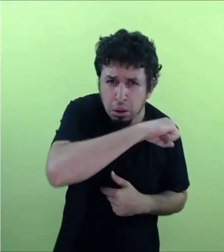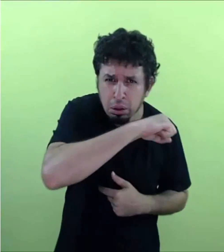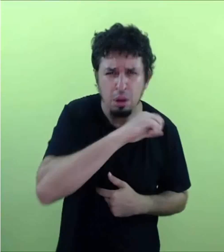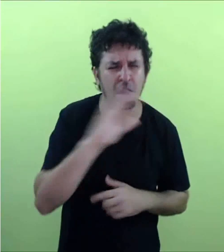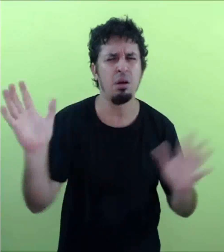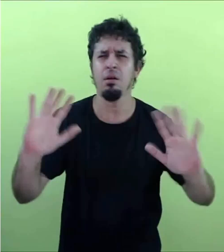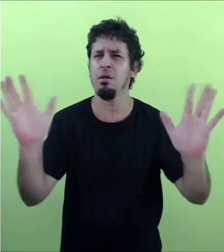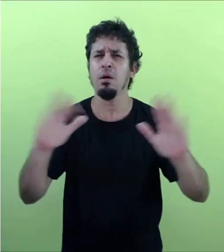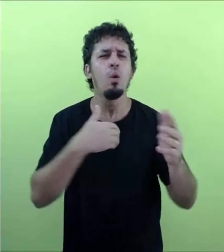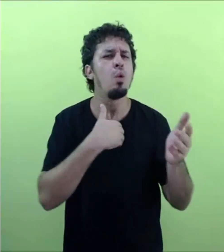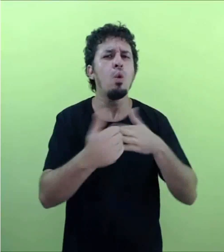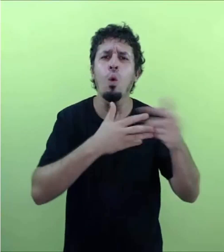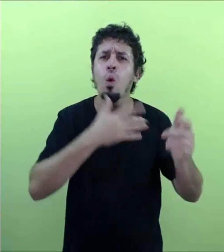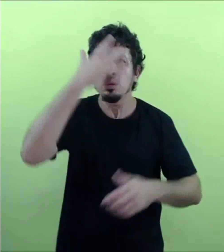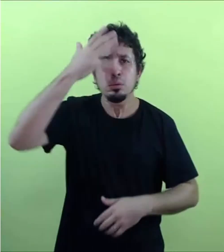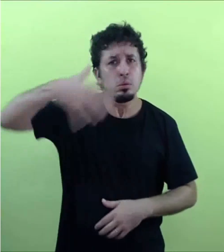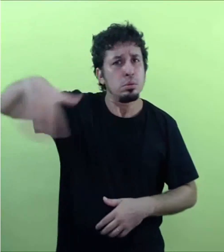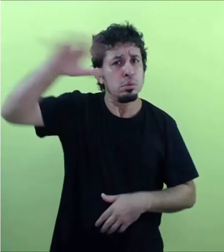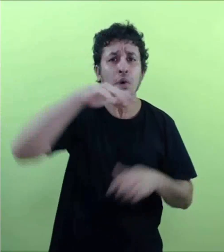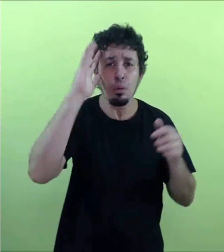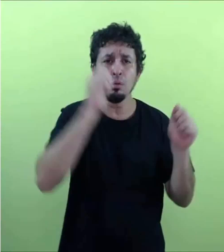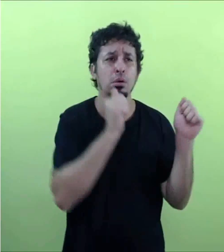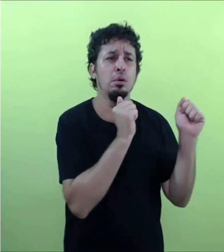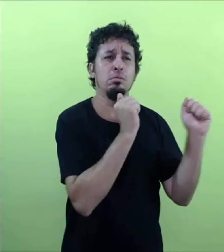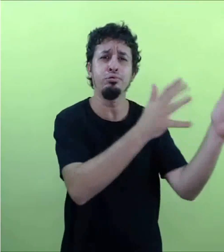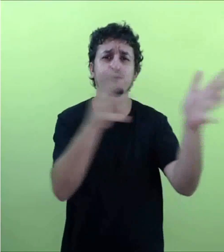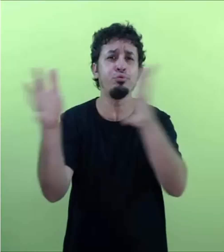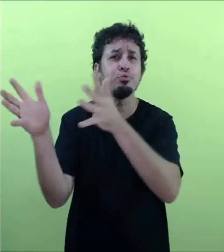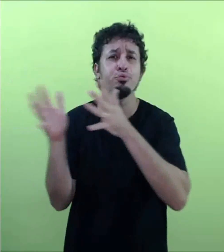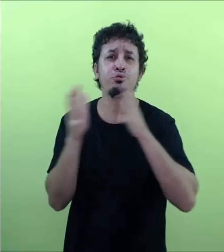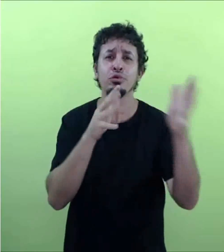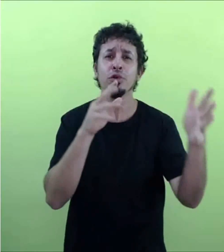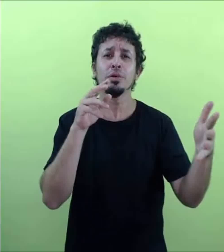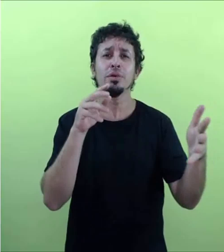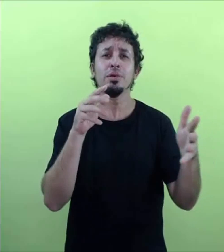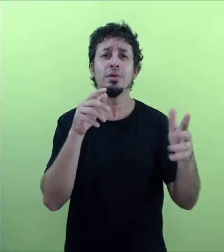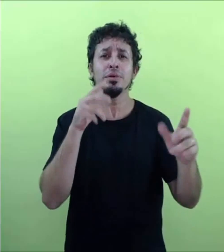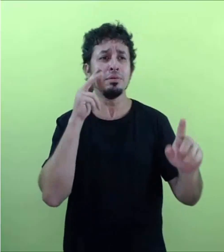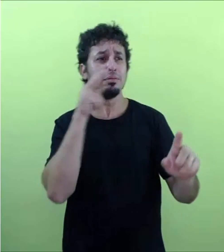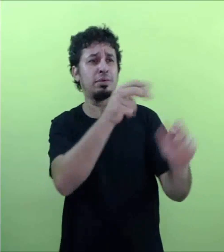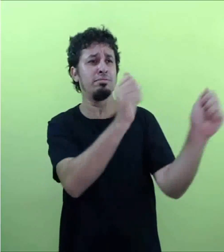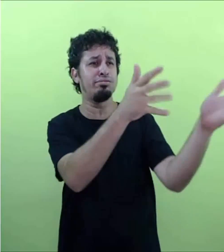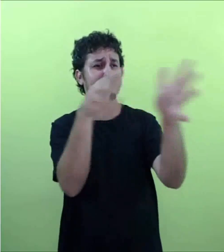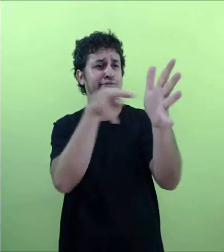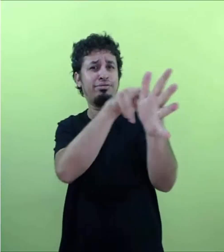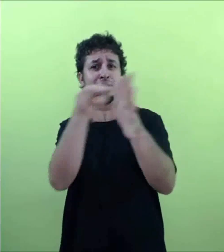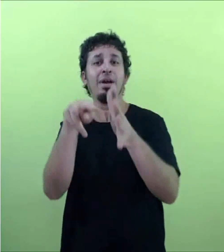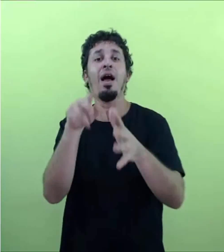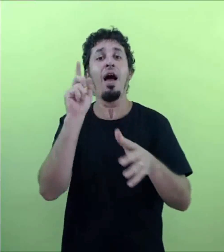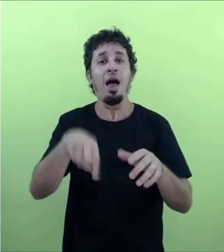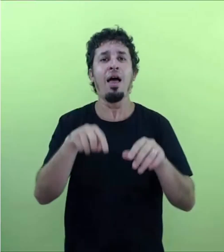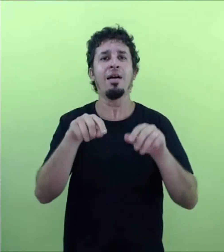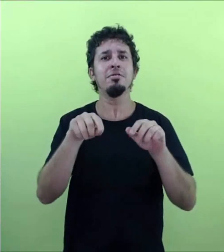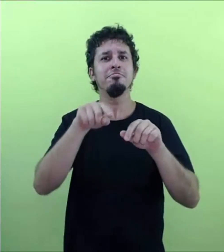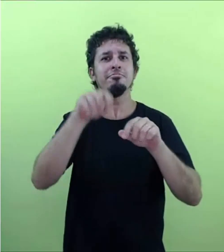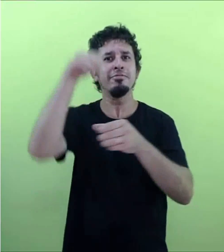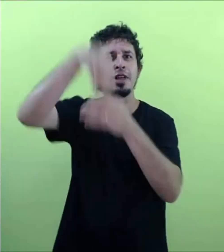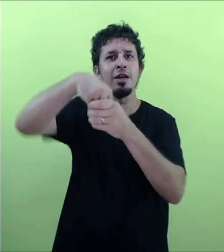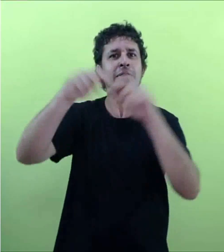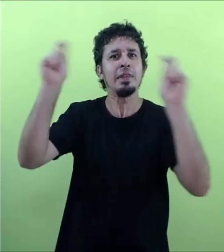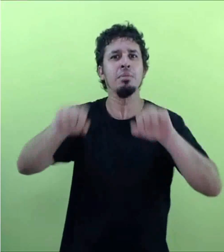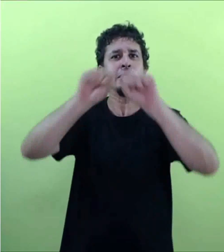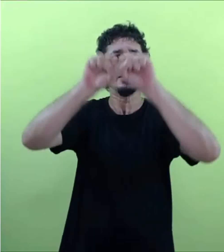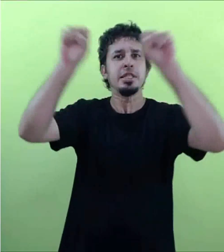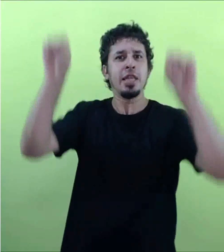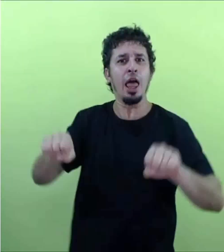necessita apenas ser reconhecida enquanto tal e ser sistematizada na sua forma de representação.